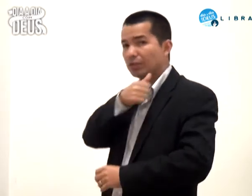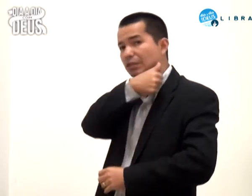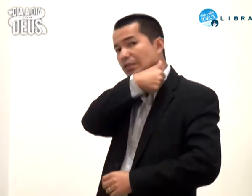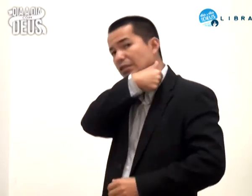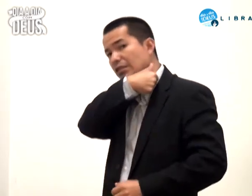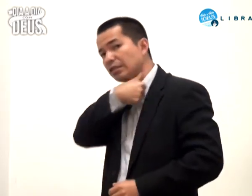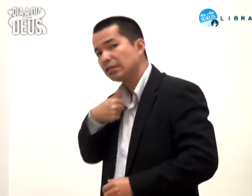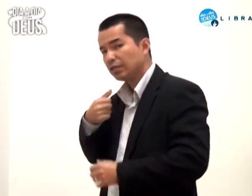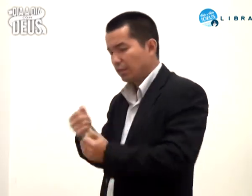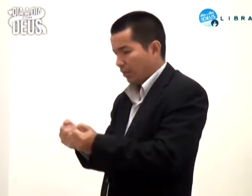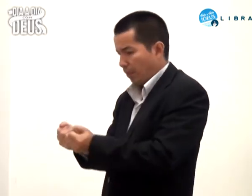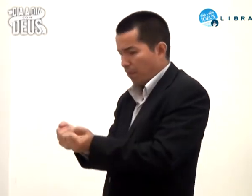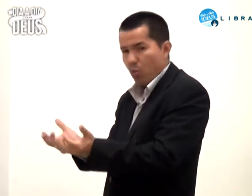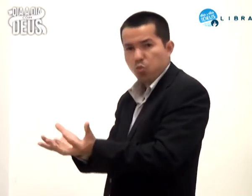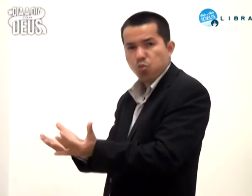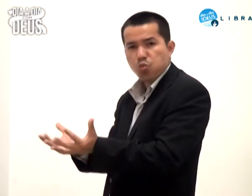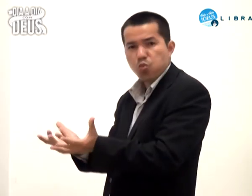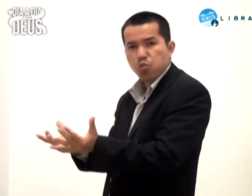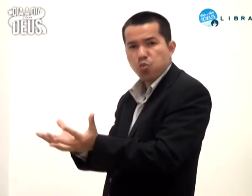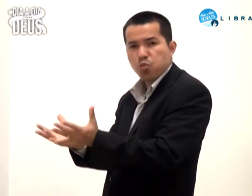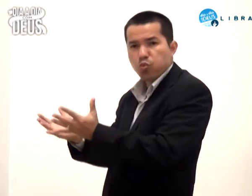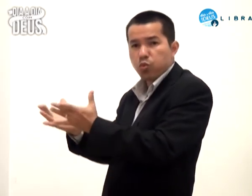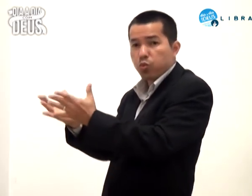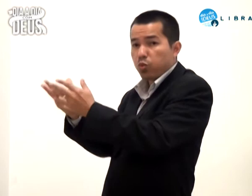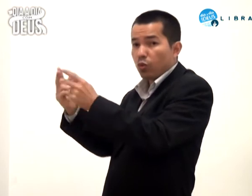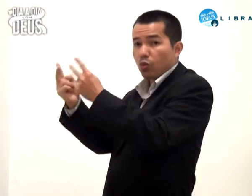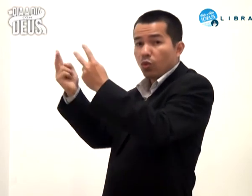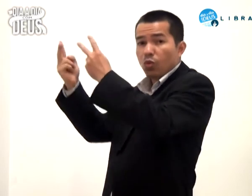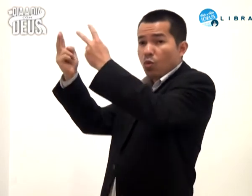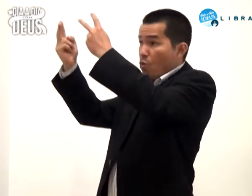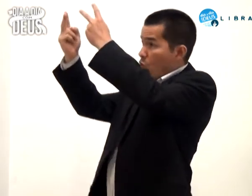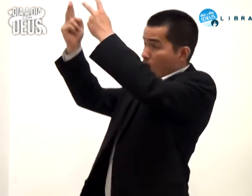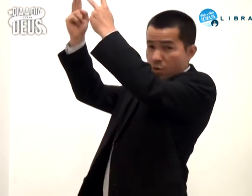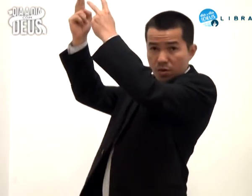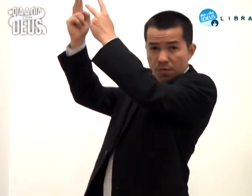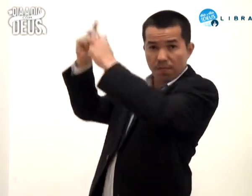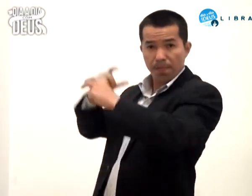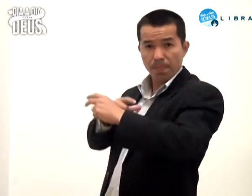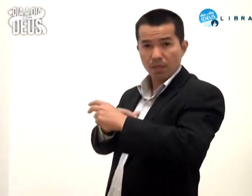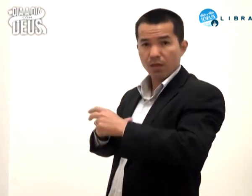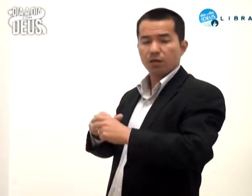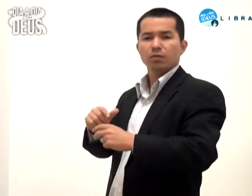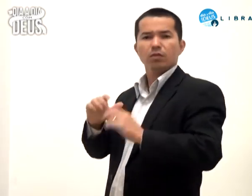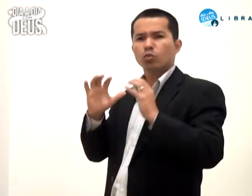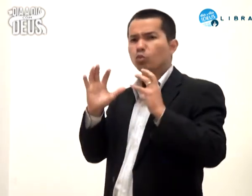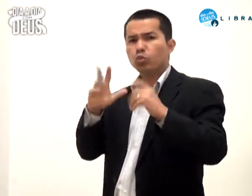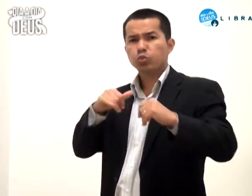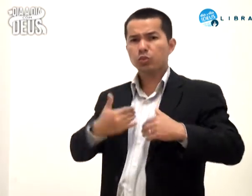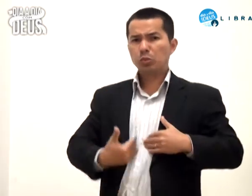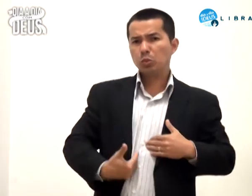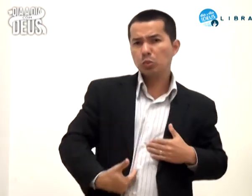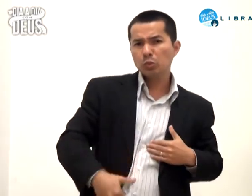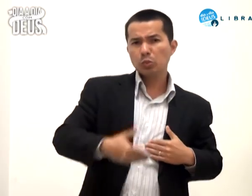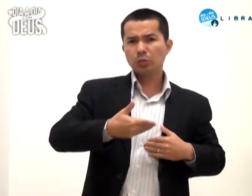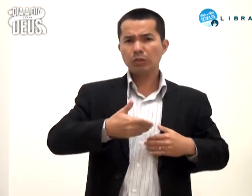entranhas dele eram queimadas, totalmente queimadas, a gordura dele era retirada interna,